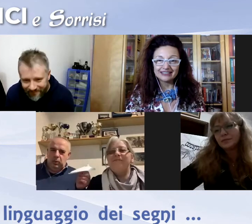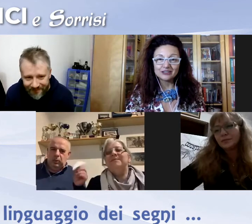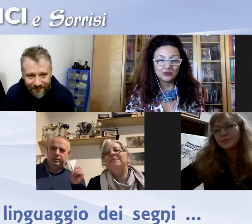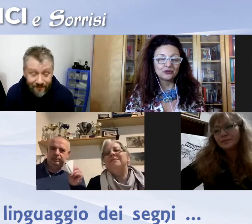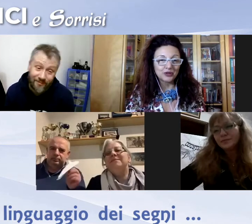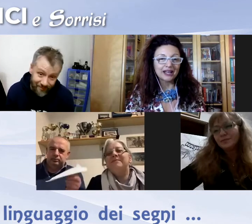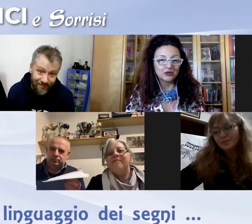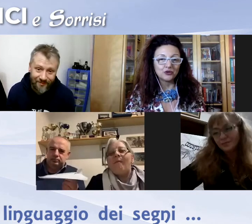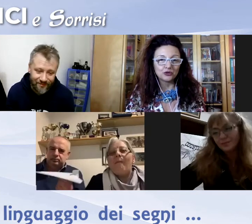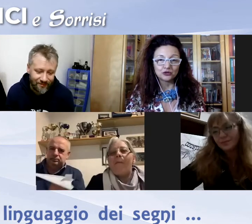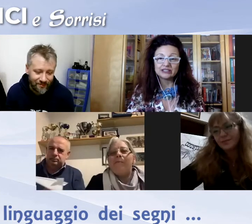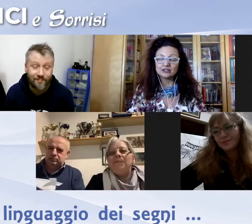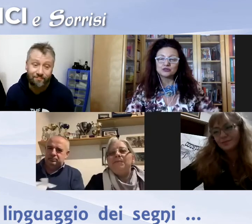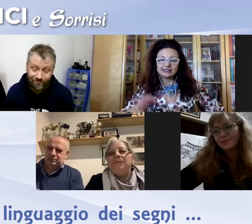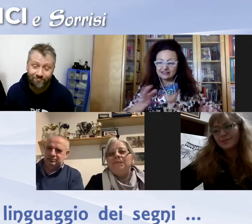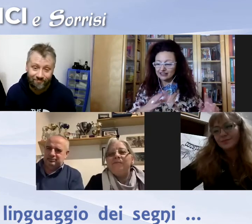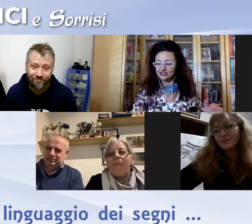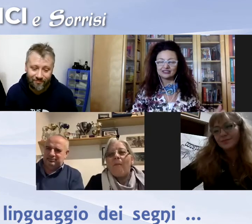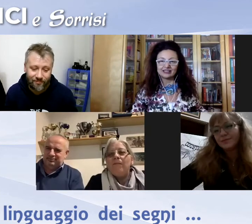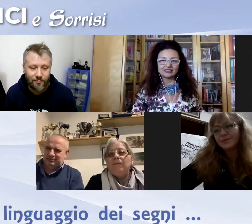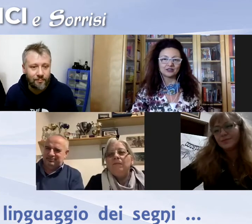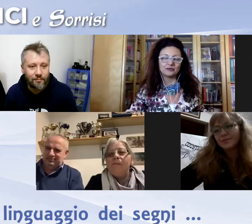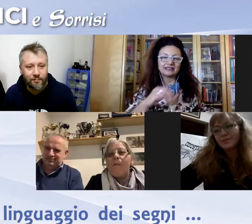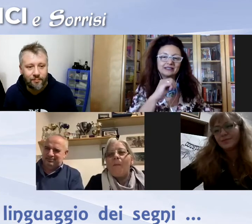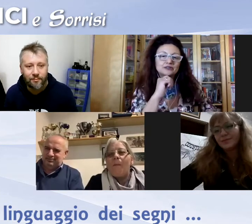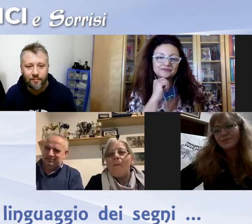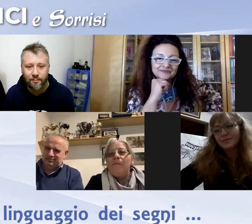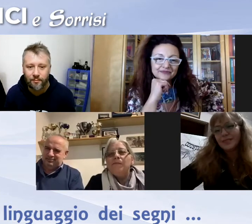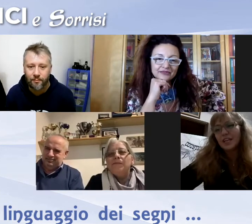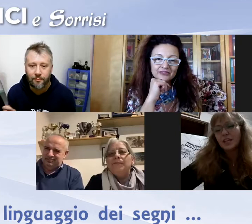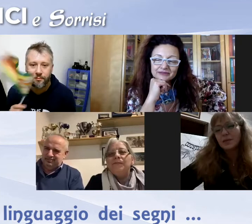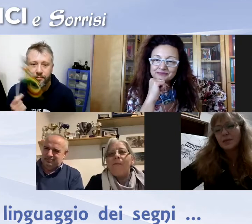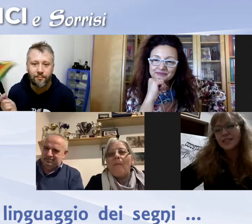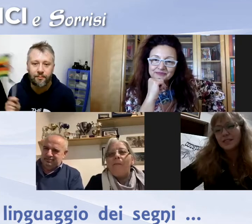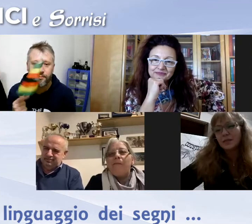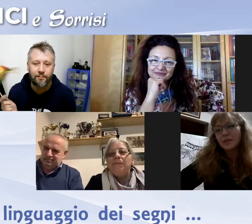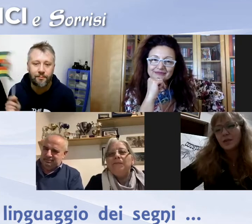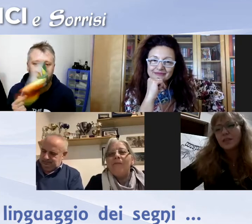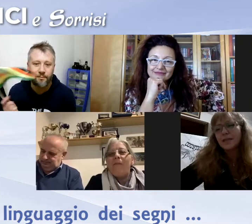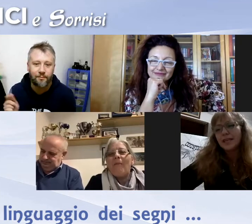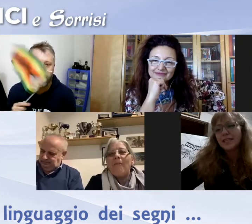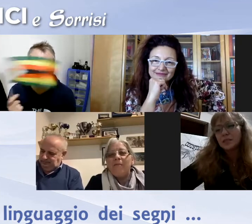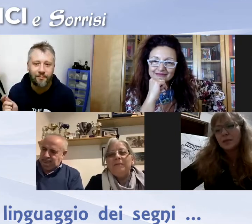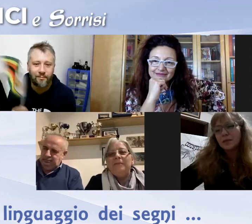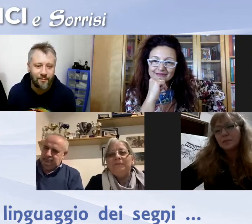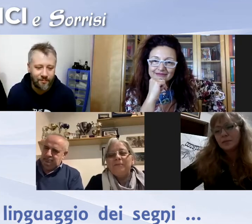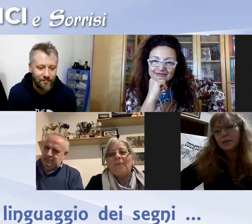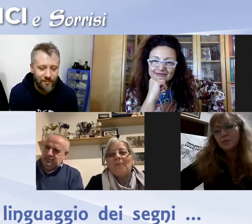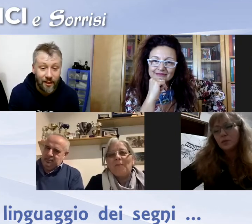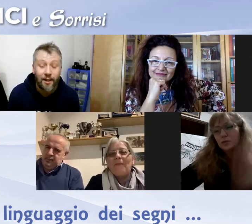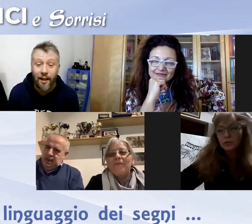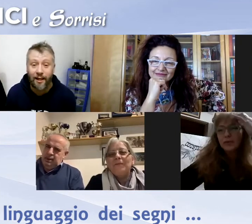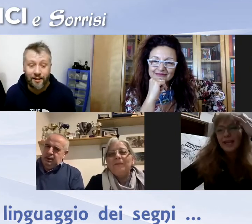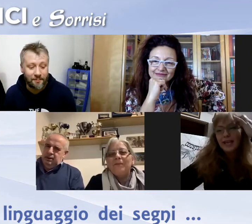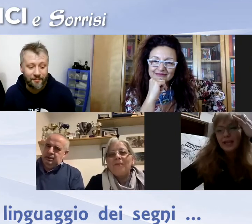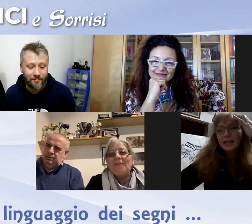poter colloquiare con loro. Sì, sì, scusate, interagite con Matteo. Ah, bravissimi, una cosa bellissima,